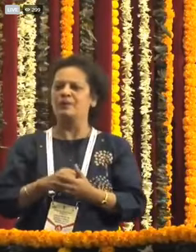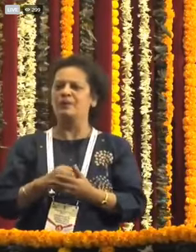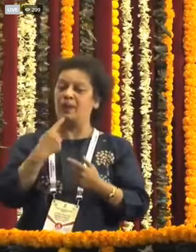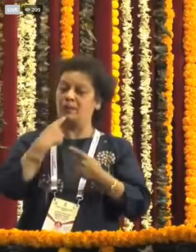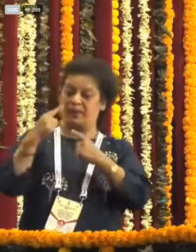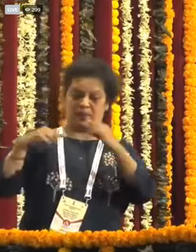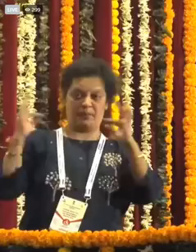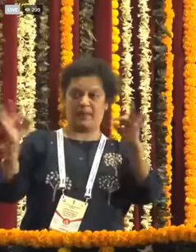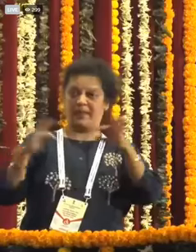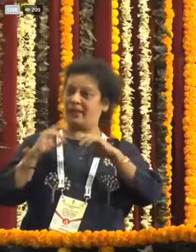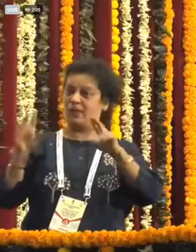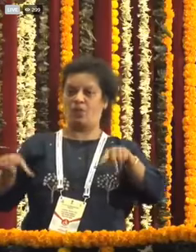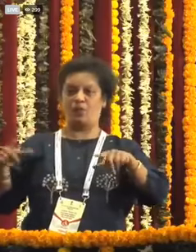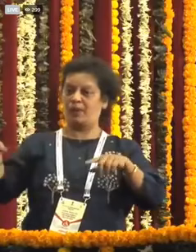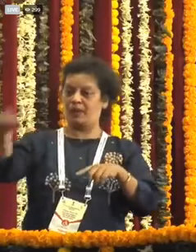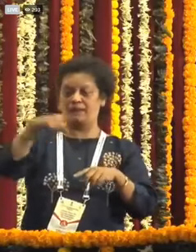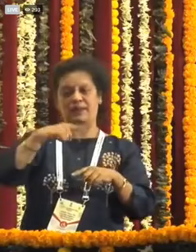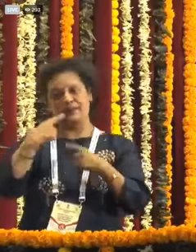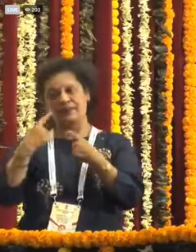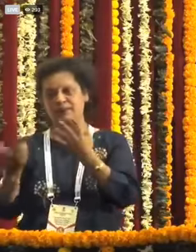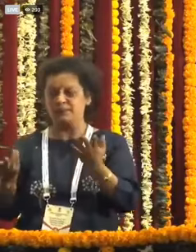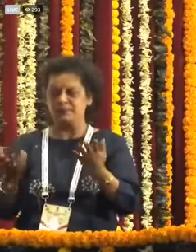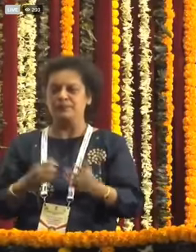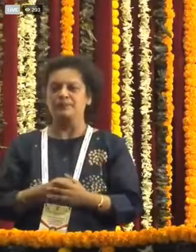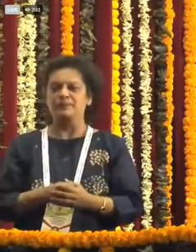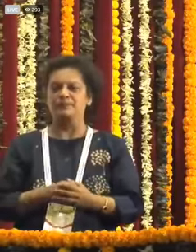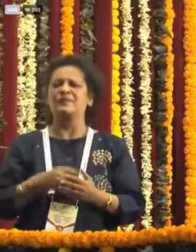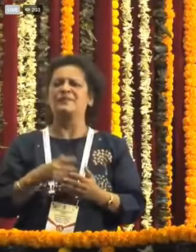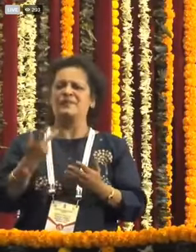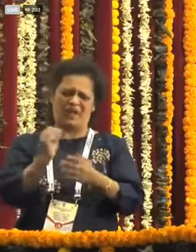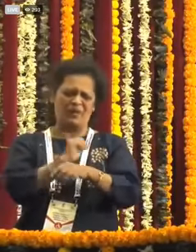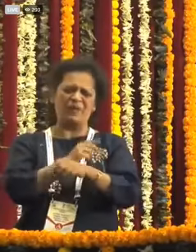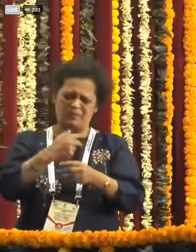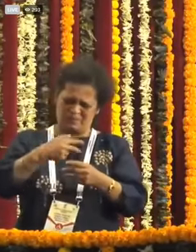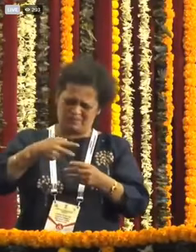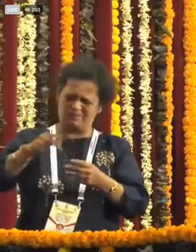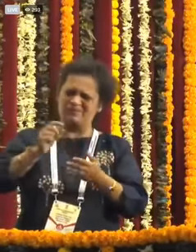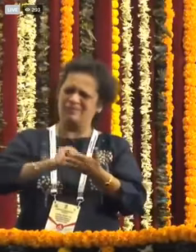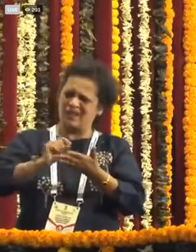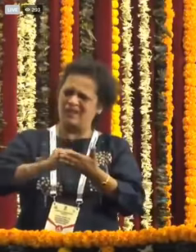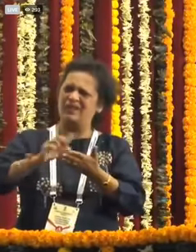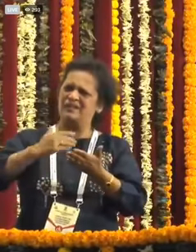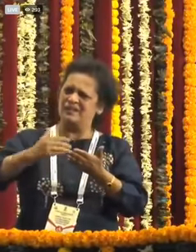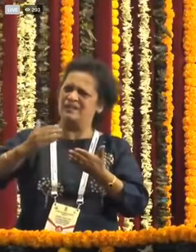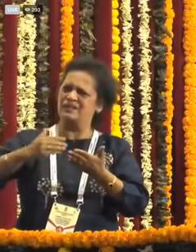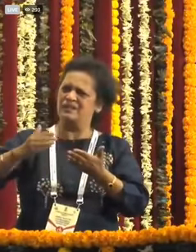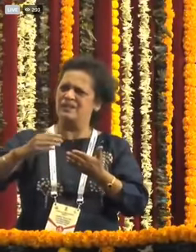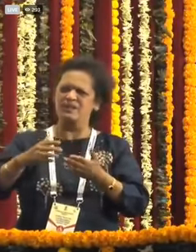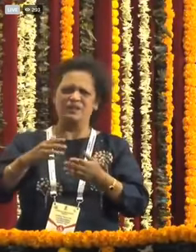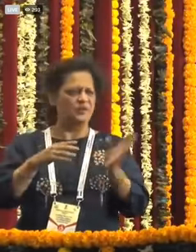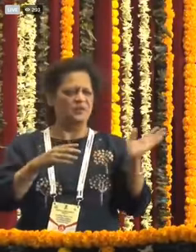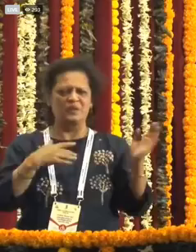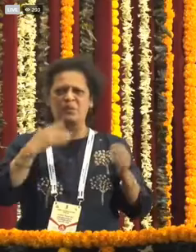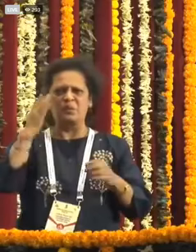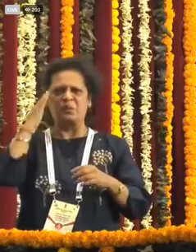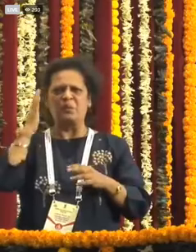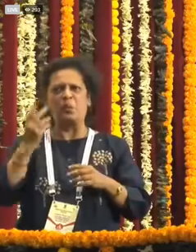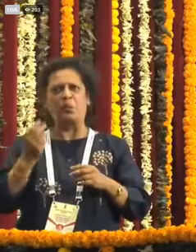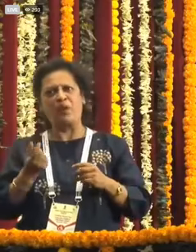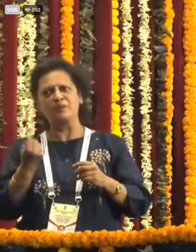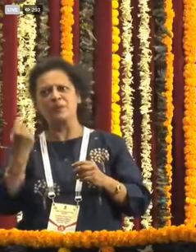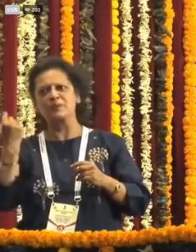झाला फास्ट निर्णय होऊन त्याची जे काय प्रोसेस असते एवढ्या जलद गतीने होईल असं मला देखील वाटलं